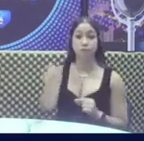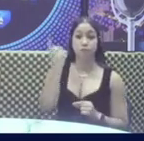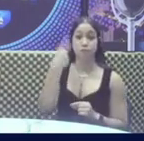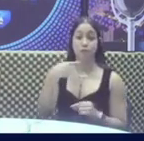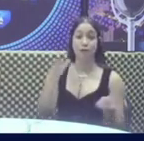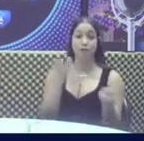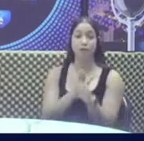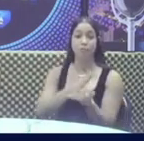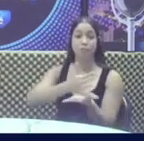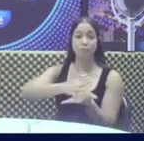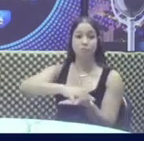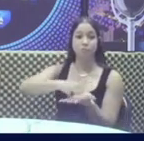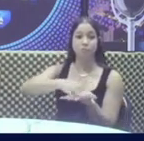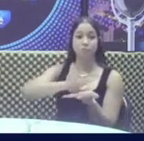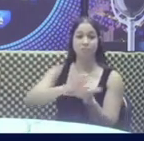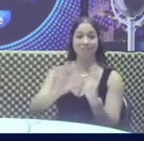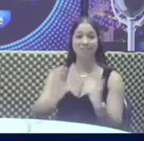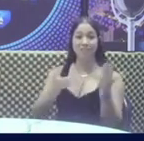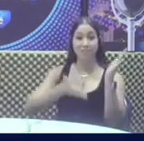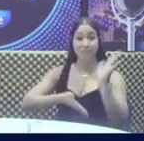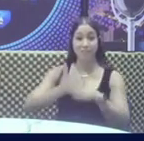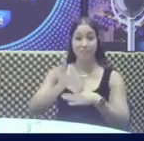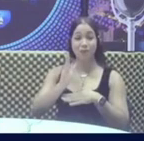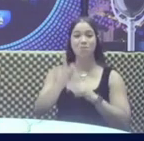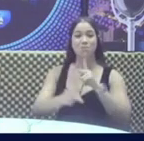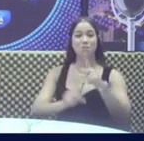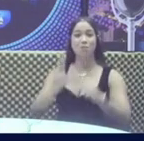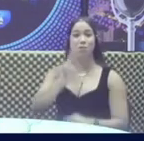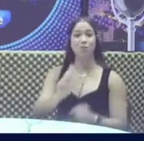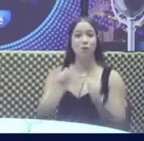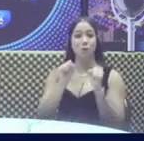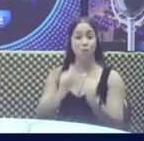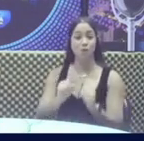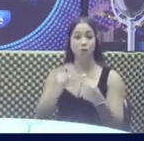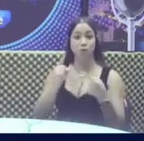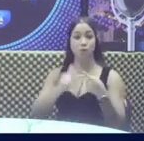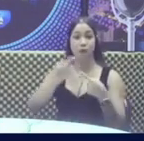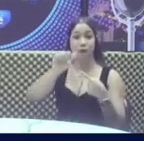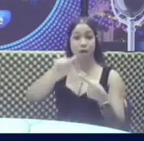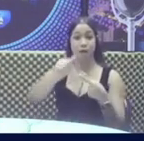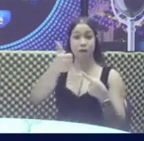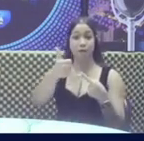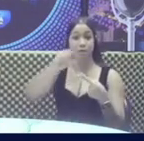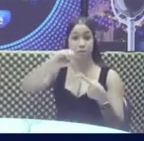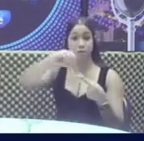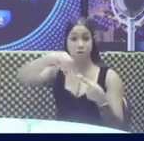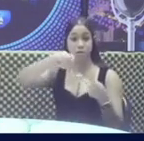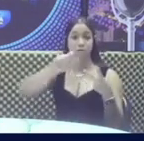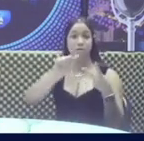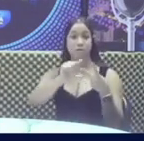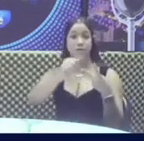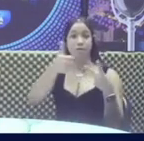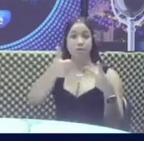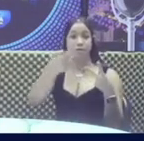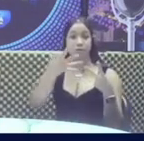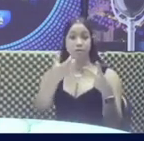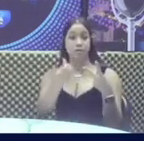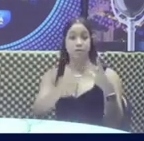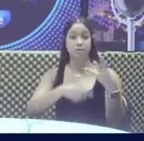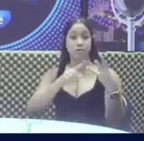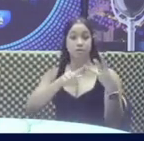o Sambódromo. Para ir ao evento, a população poderá utilizar as linhas A109,